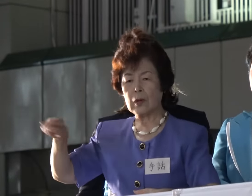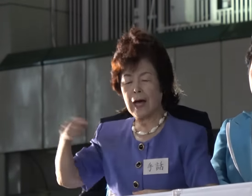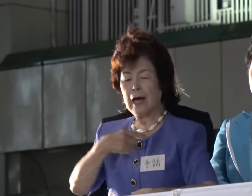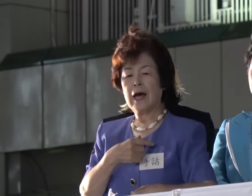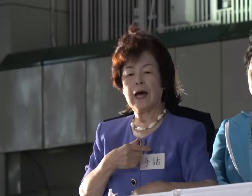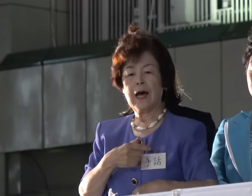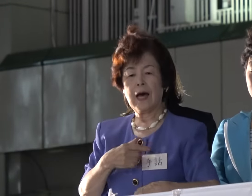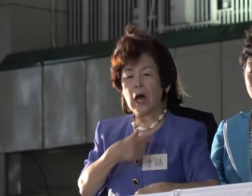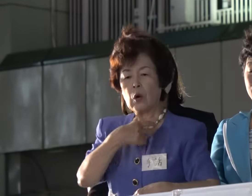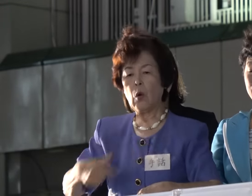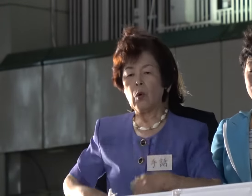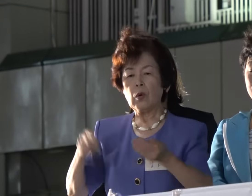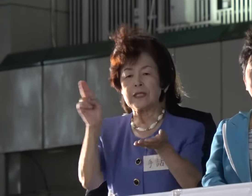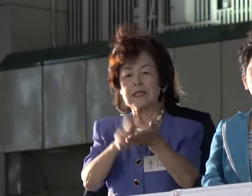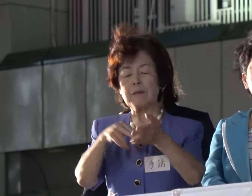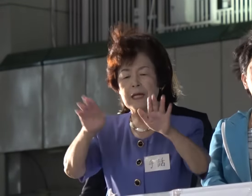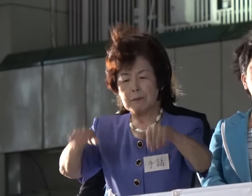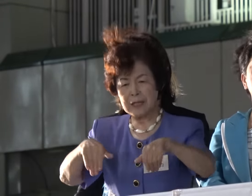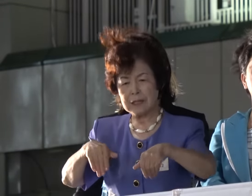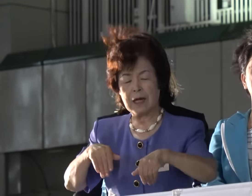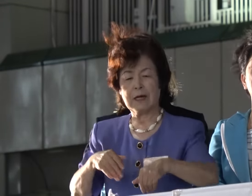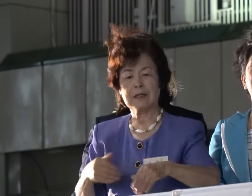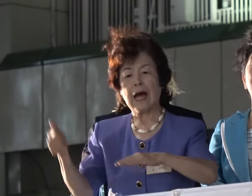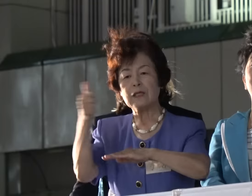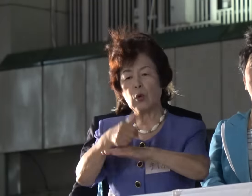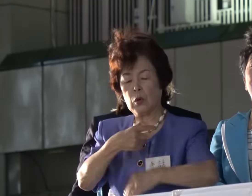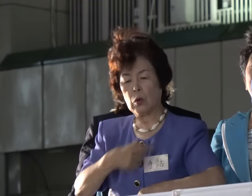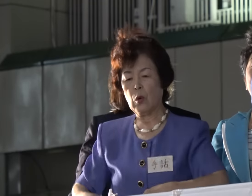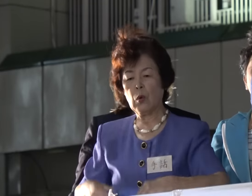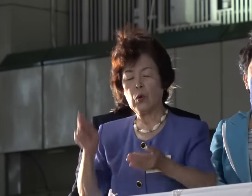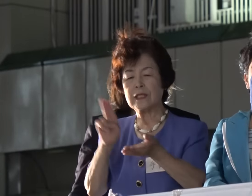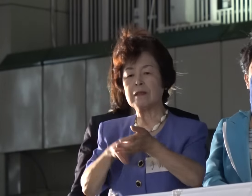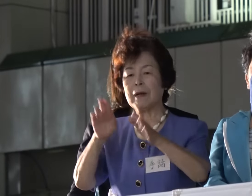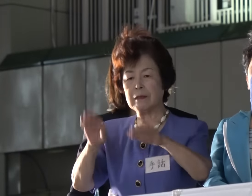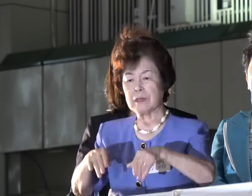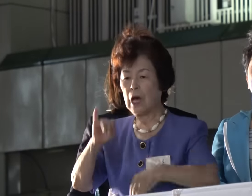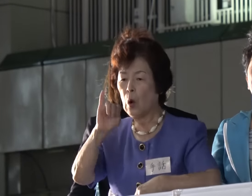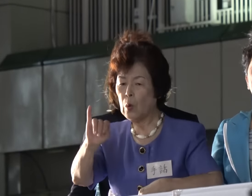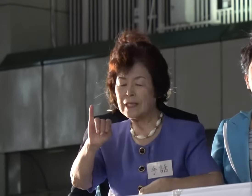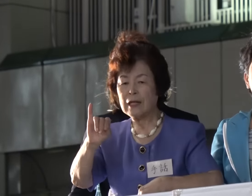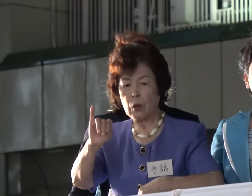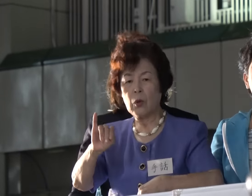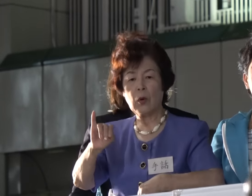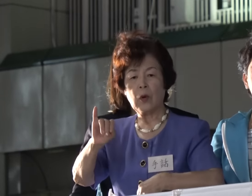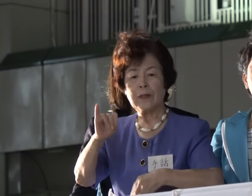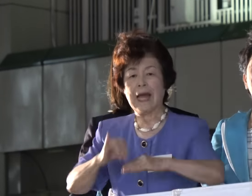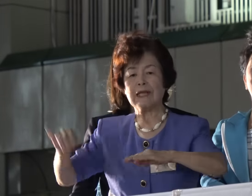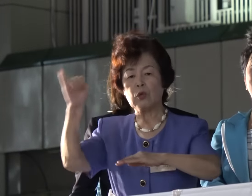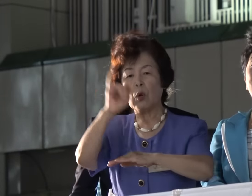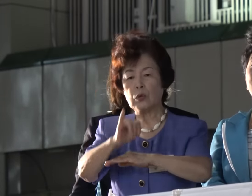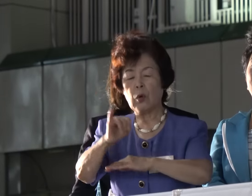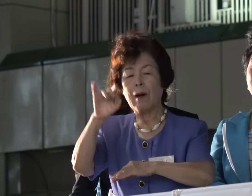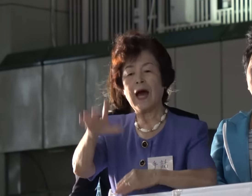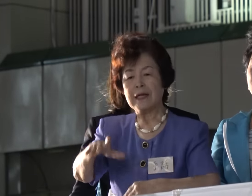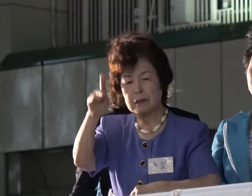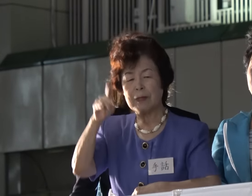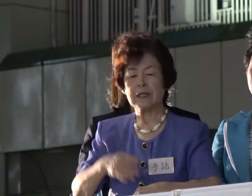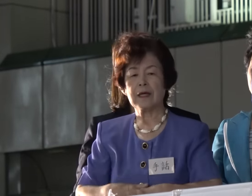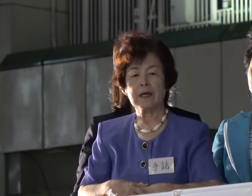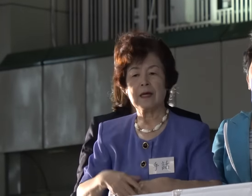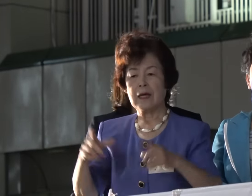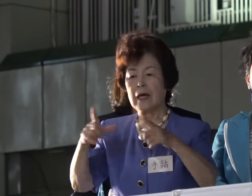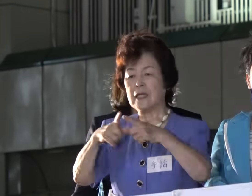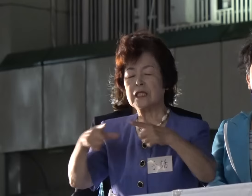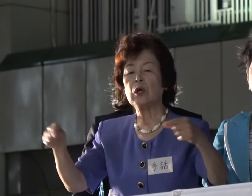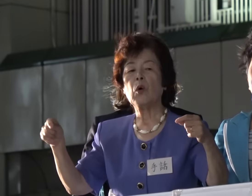メリカの歴史上初めてです。当選すれば女の大統領は初めてです。 日本は女の人が参政権、つま